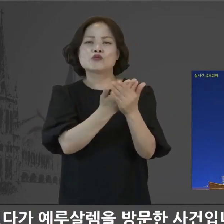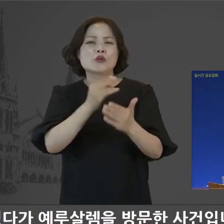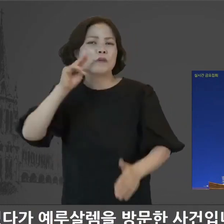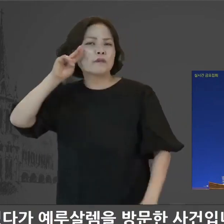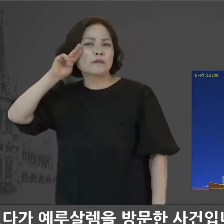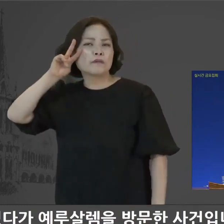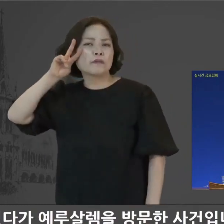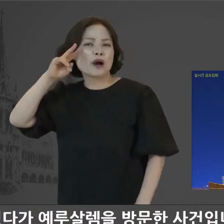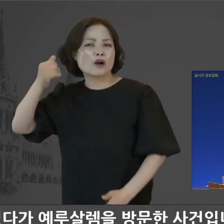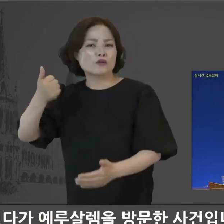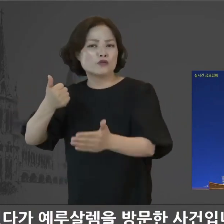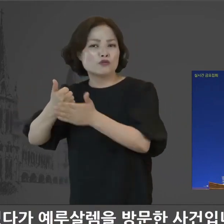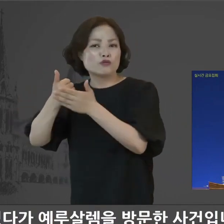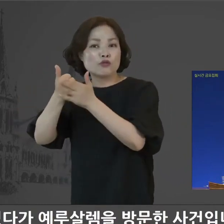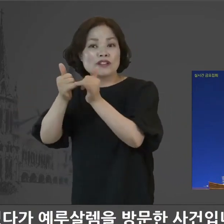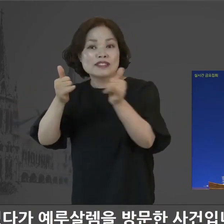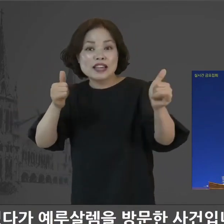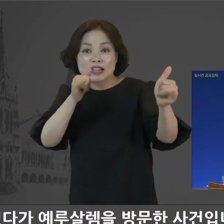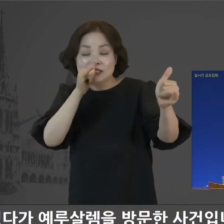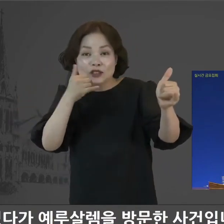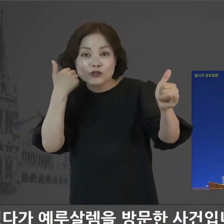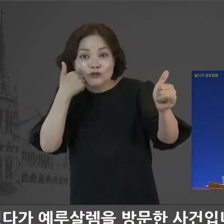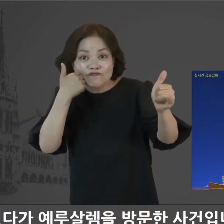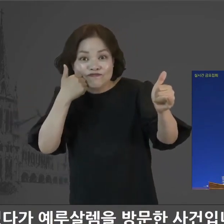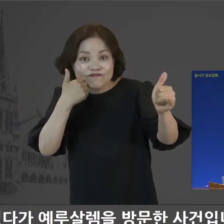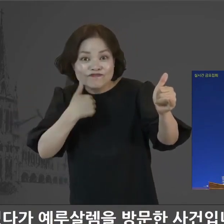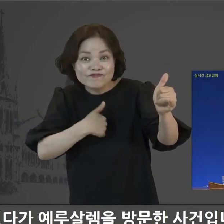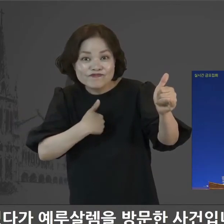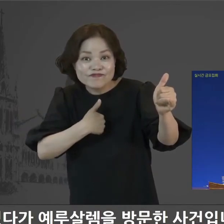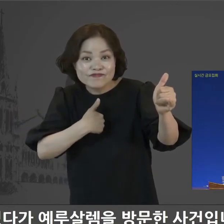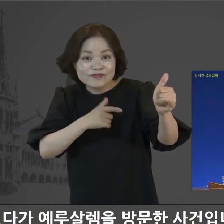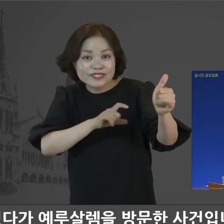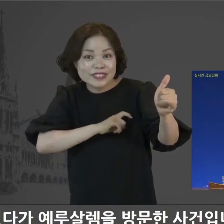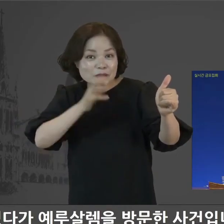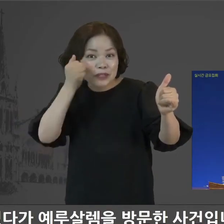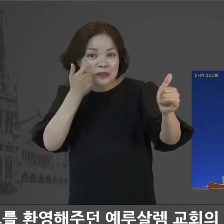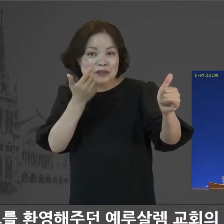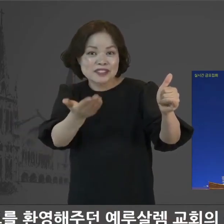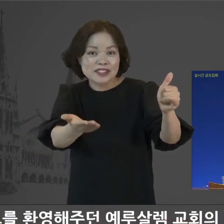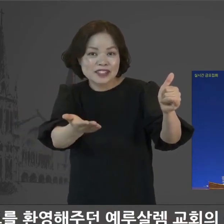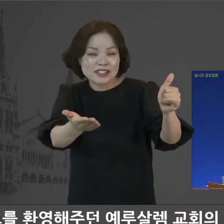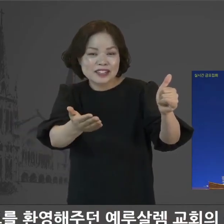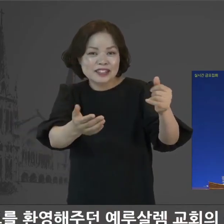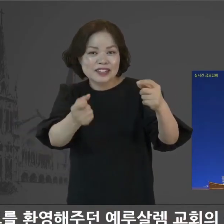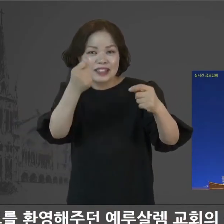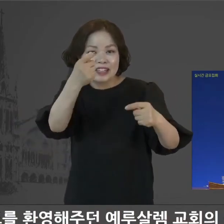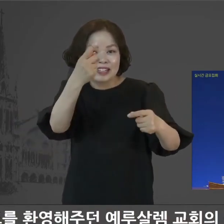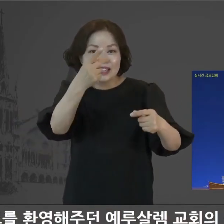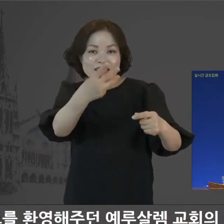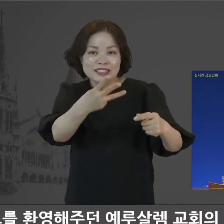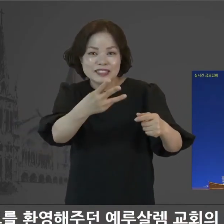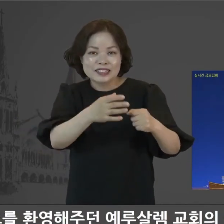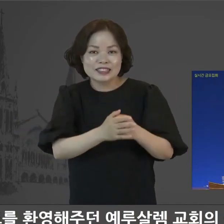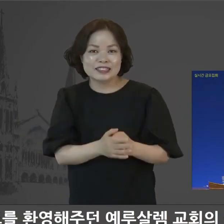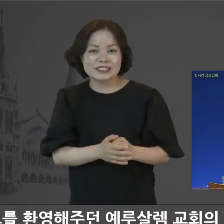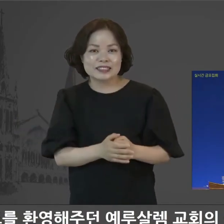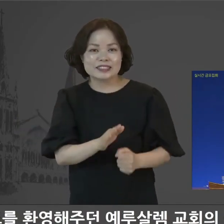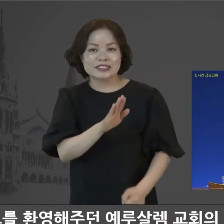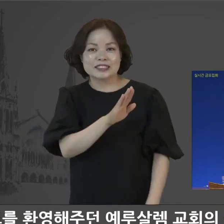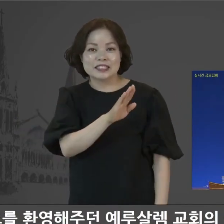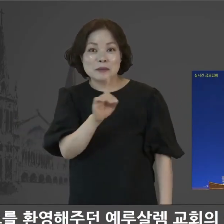바울 후원자가 있었습니다. 누군지 혹시 이름이 기억나십니까? 세 글자 바로